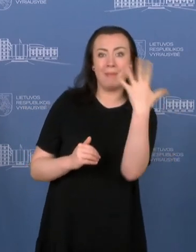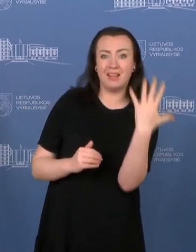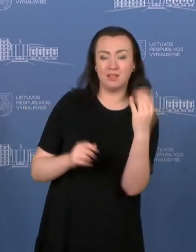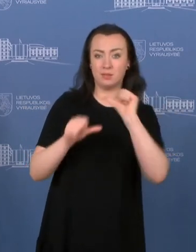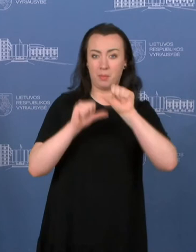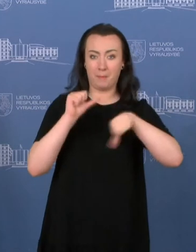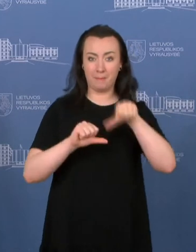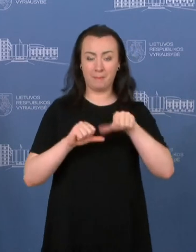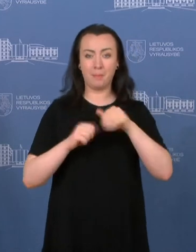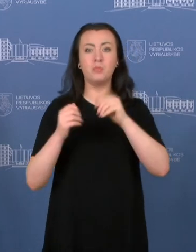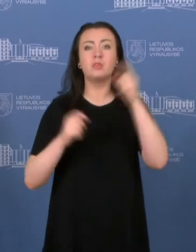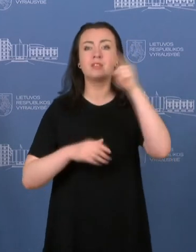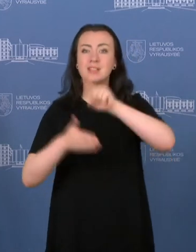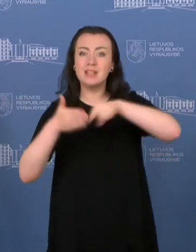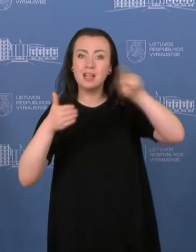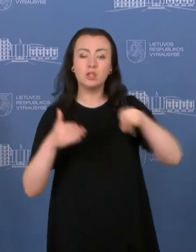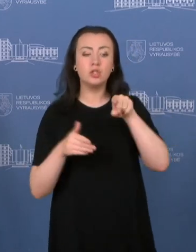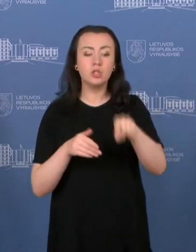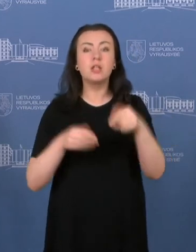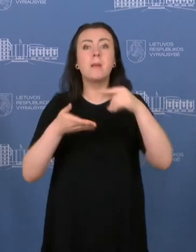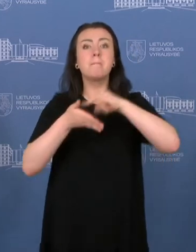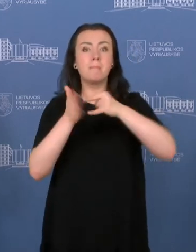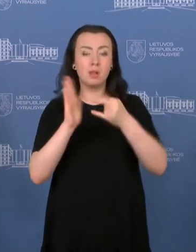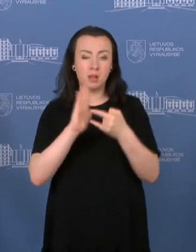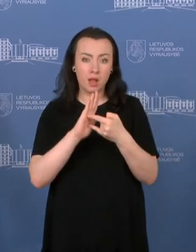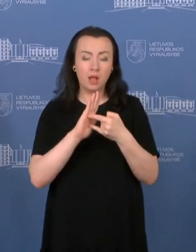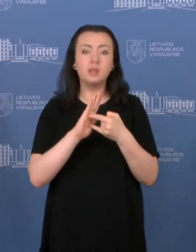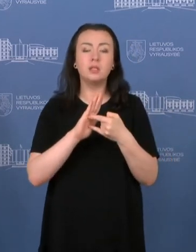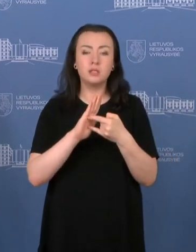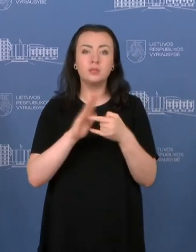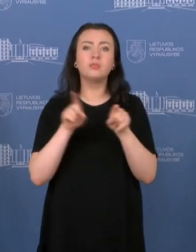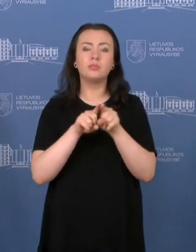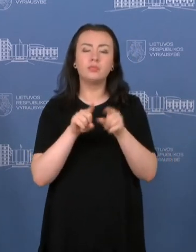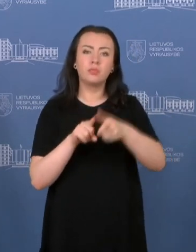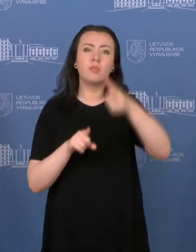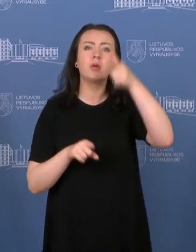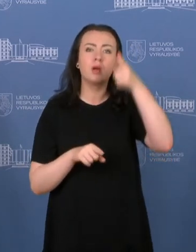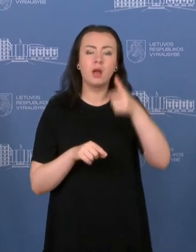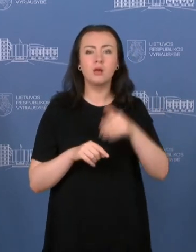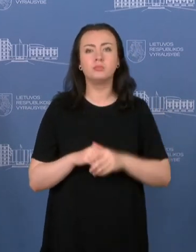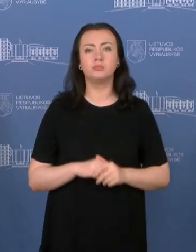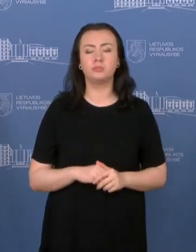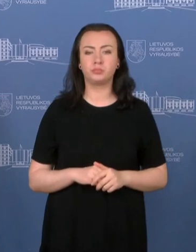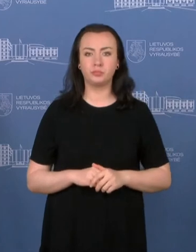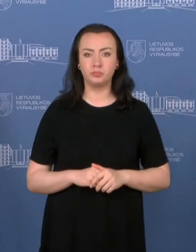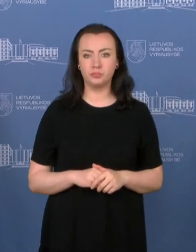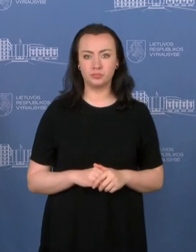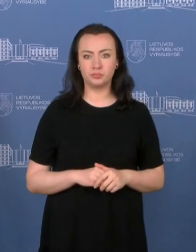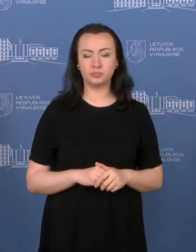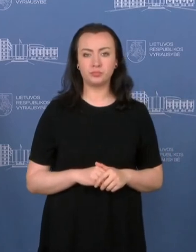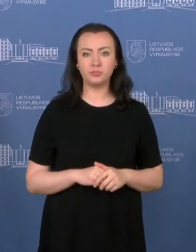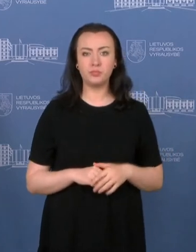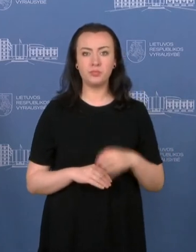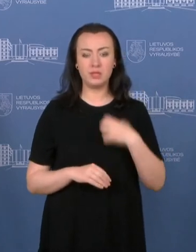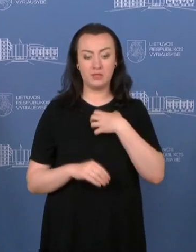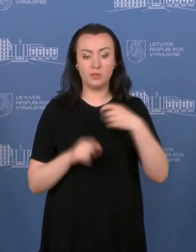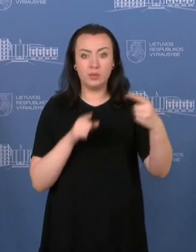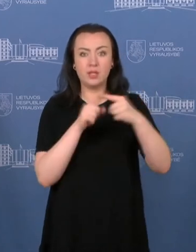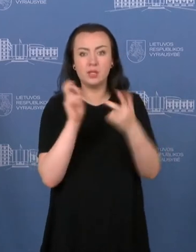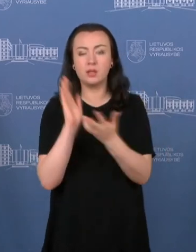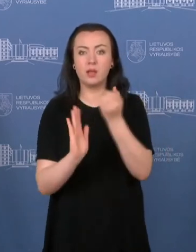išmetimais. Ir šita strategija brėžia kryptį, kaip mes pasidaliname tarp sektorių šitos tikslus.